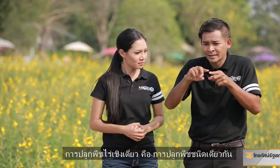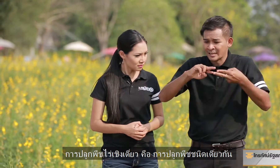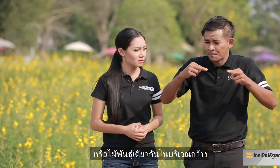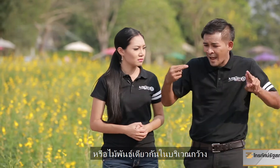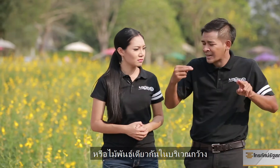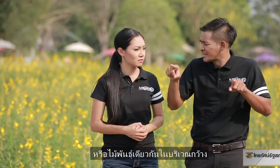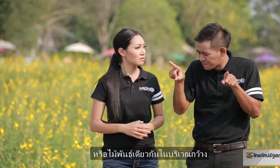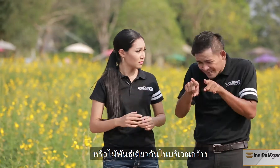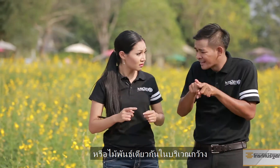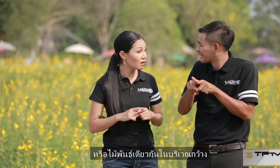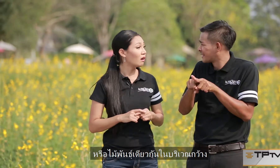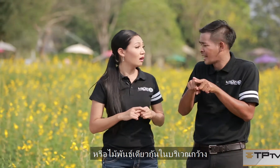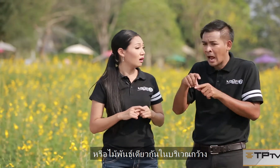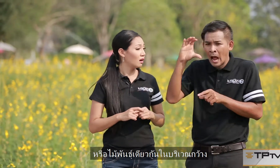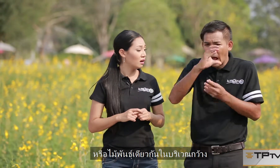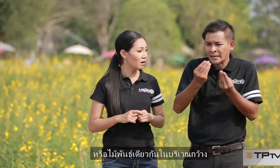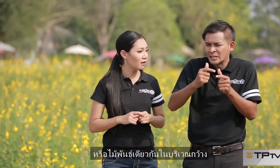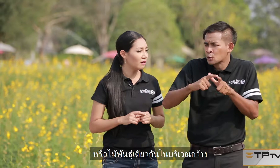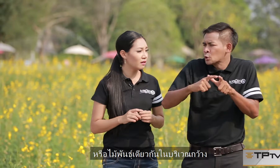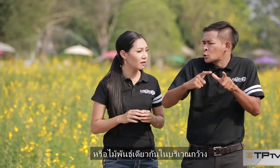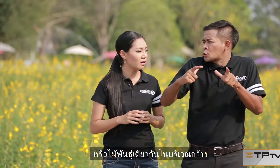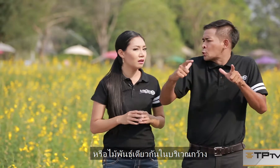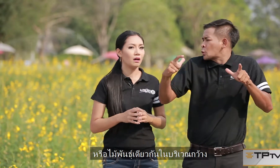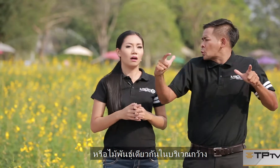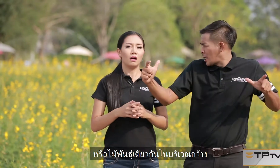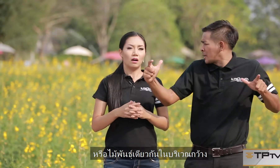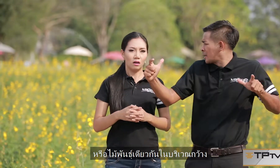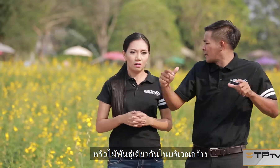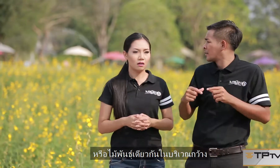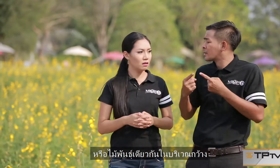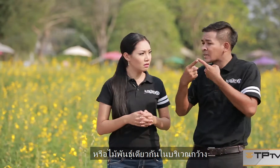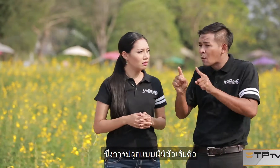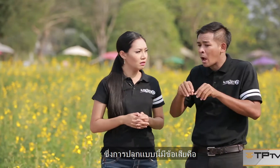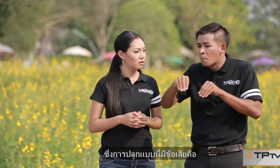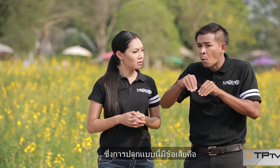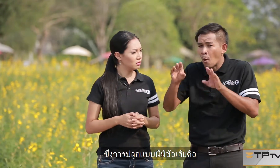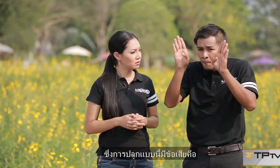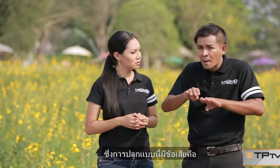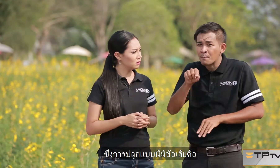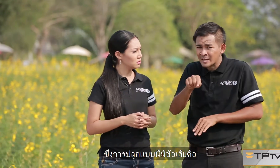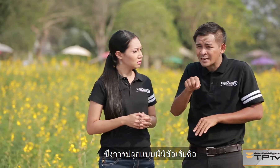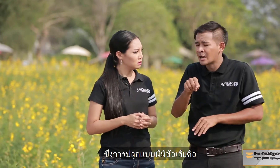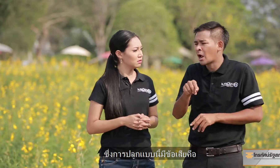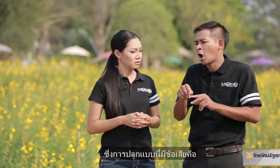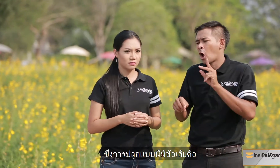หรือไม้พันธุ์เดียวกันในบริเวณกว้างซึ่งการปลูกแบบนี้มีข้อเสีย